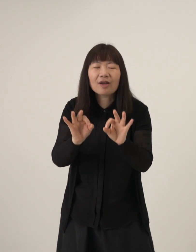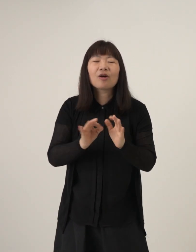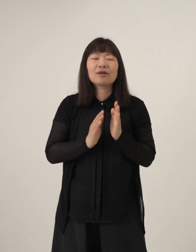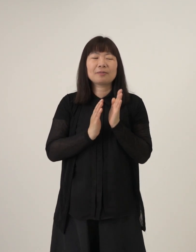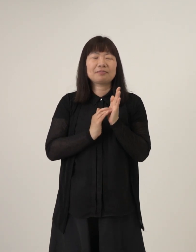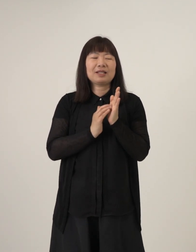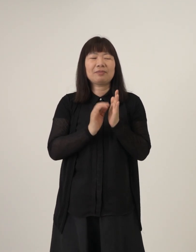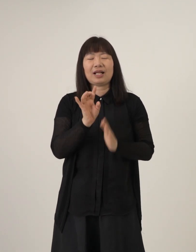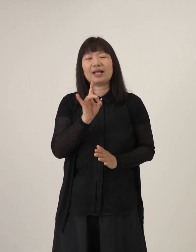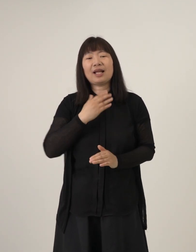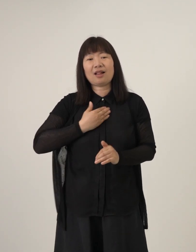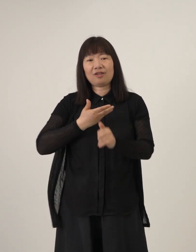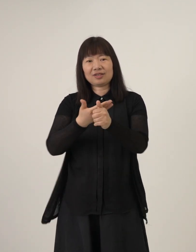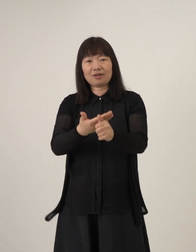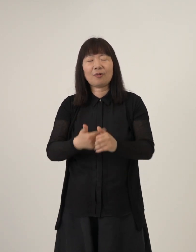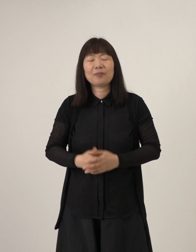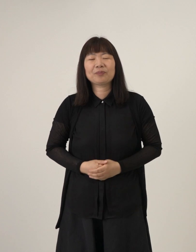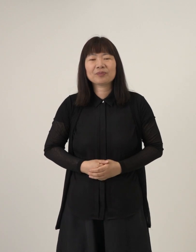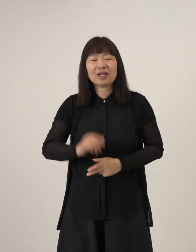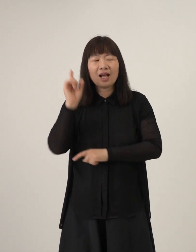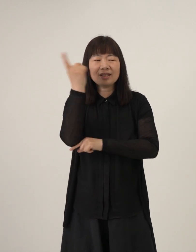다윗은 지금 이 절규를